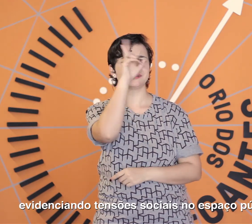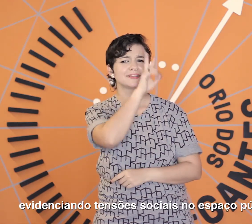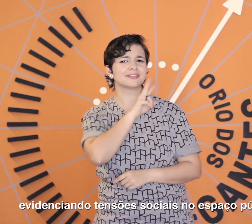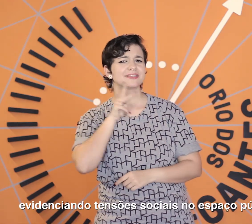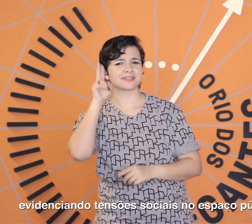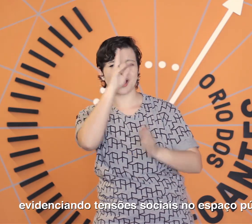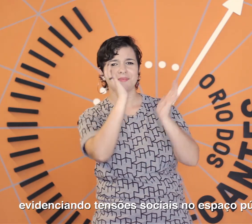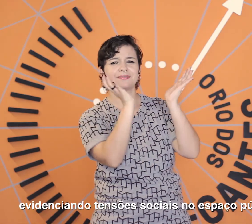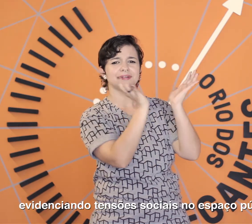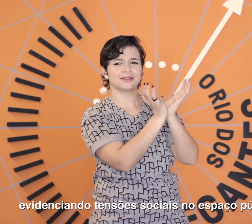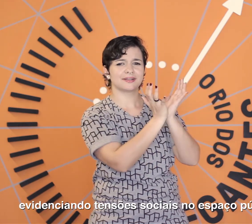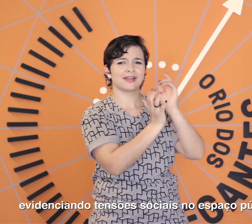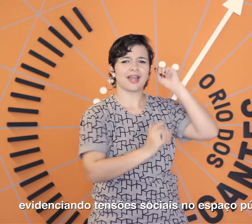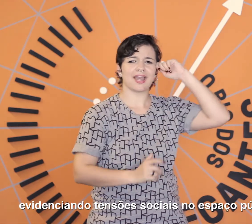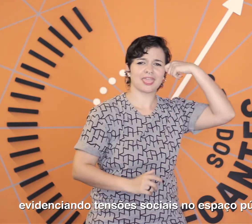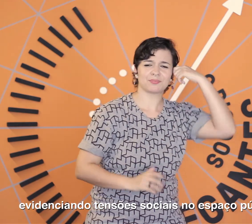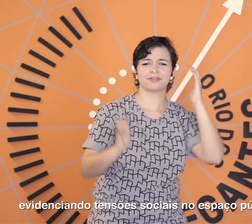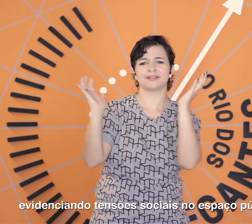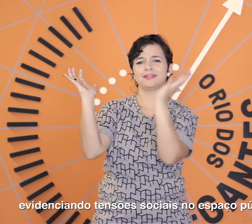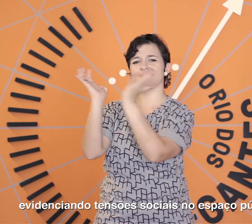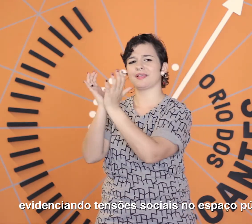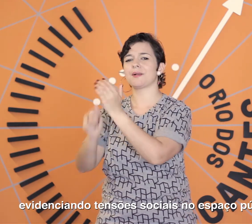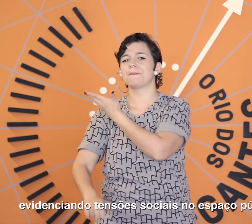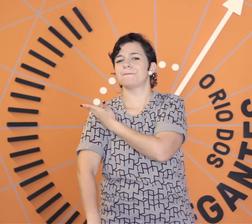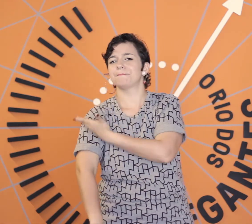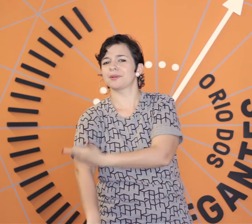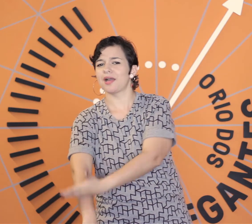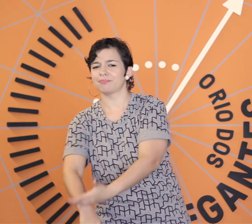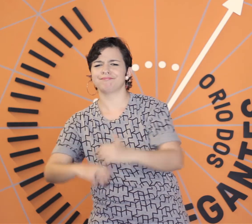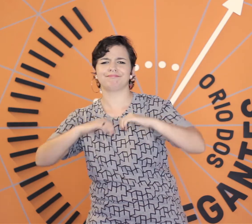evidenciando tensões sociais no espaço público